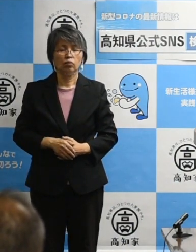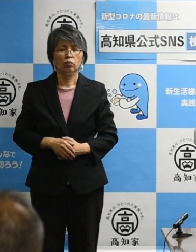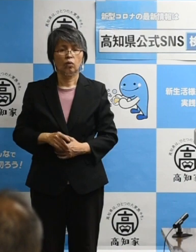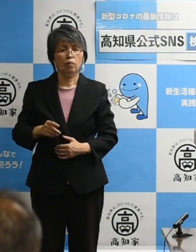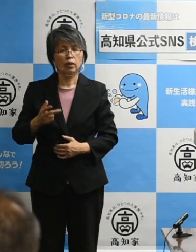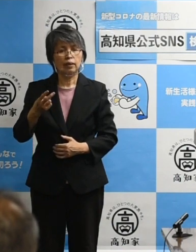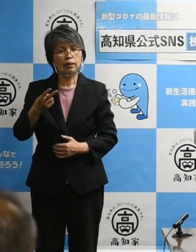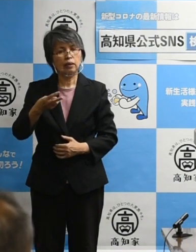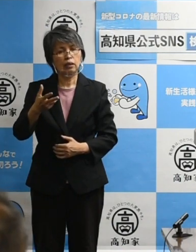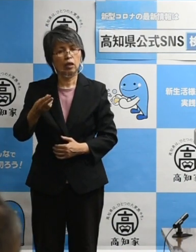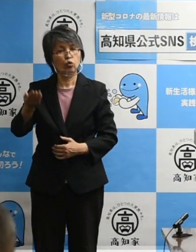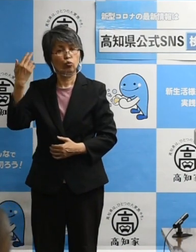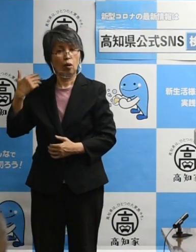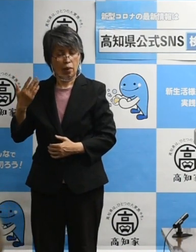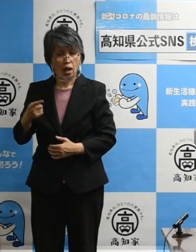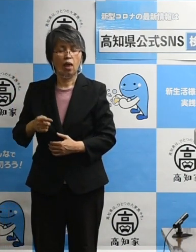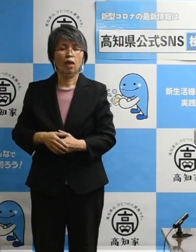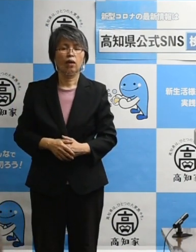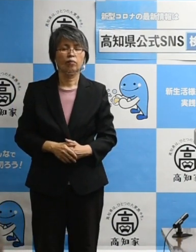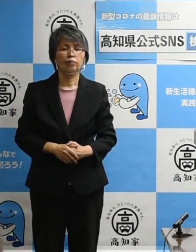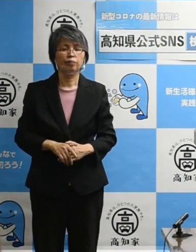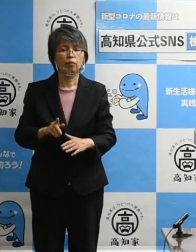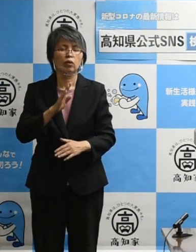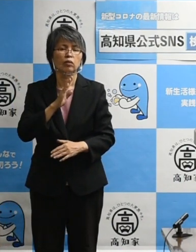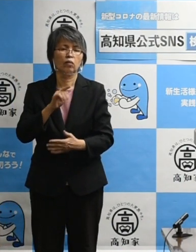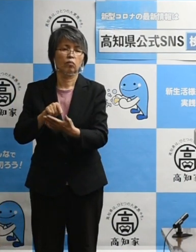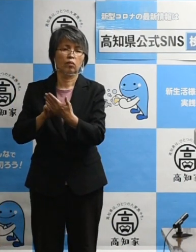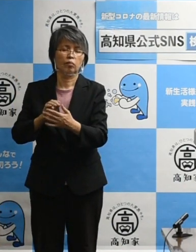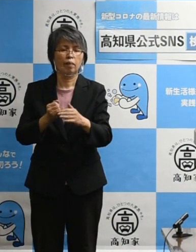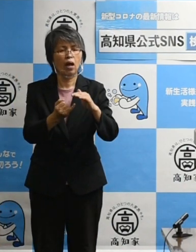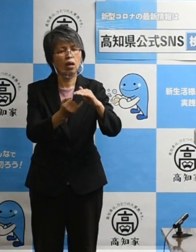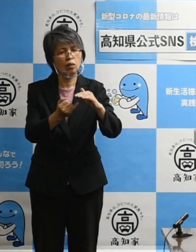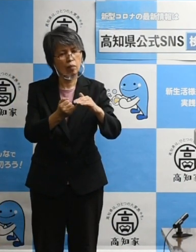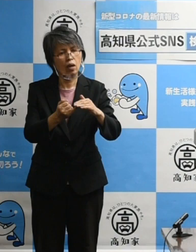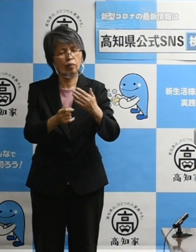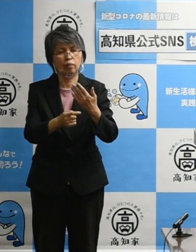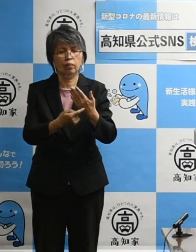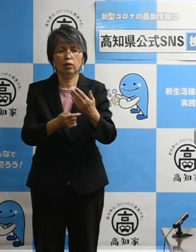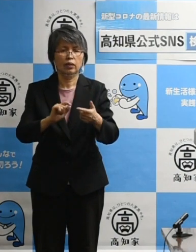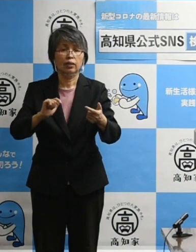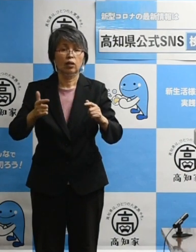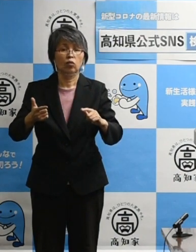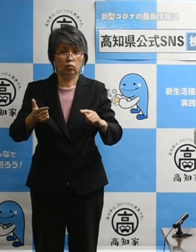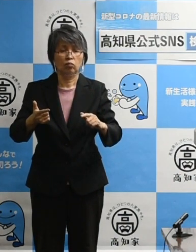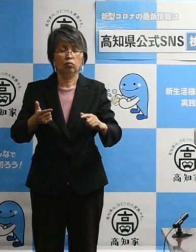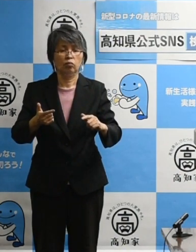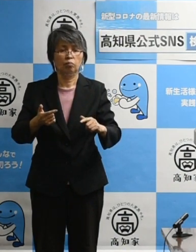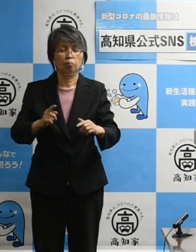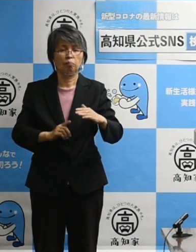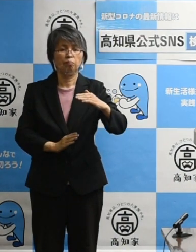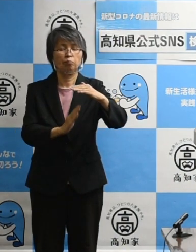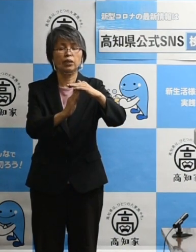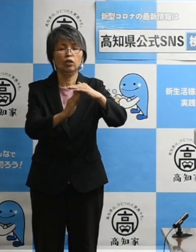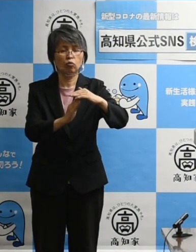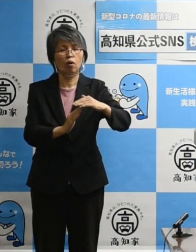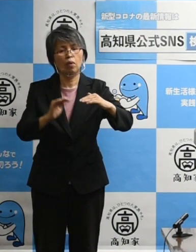2、3週間前ですね、というのは事実としてあります。まあ、愛媛県はちょっと違ったパターンで、ピークの1日ピークはそれほ